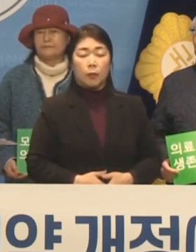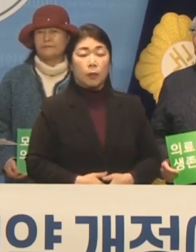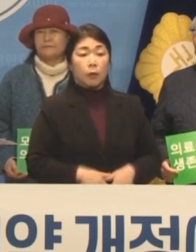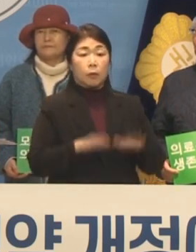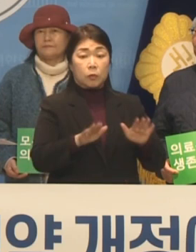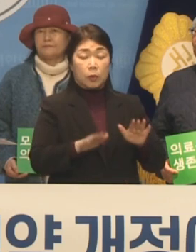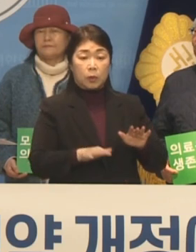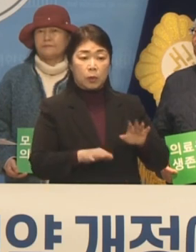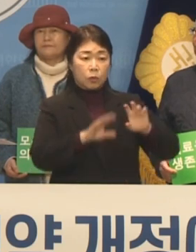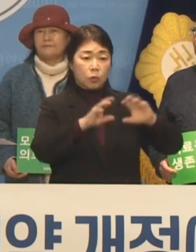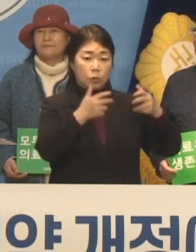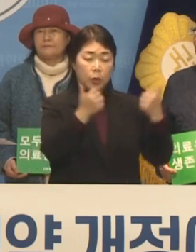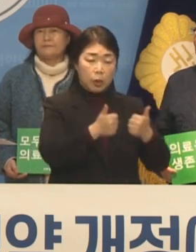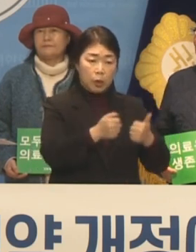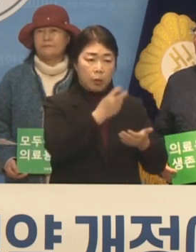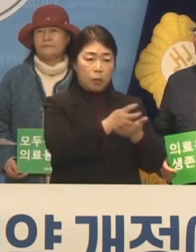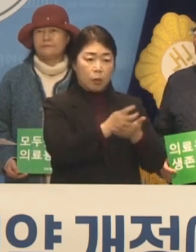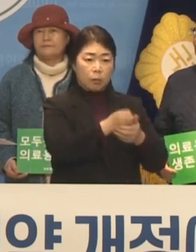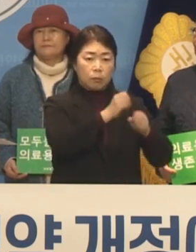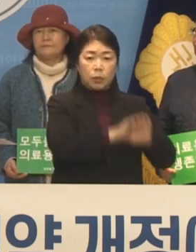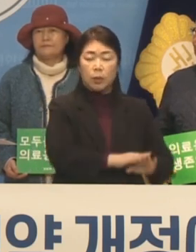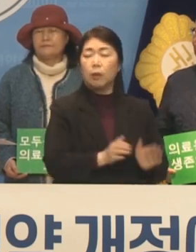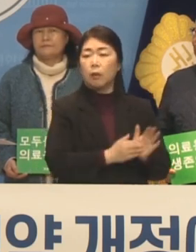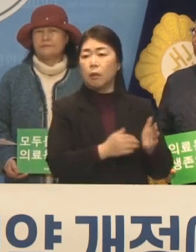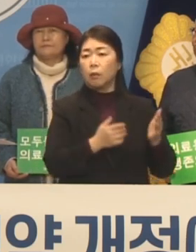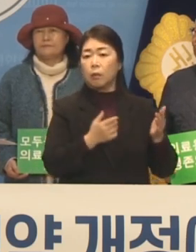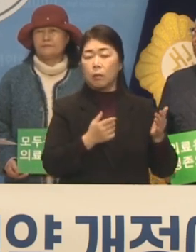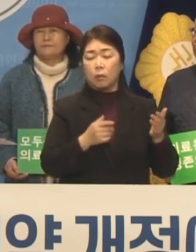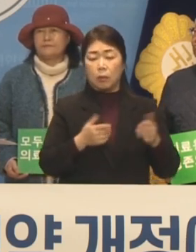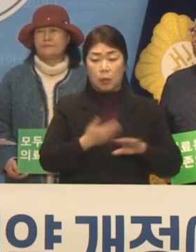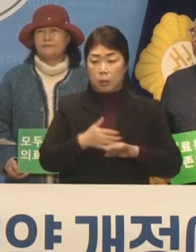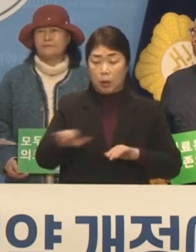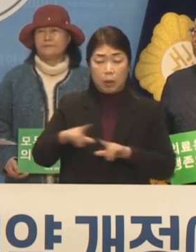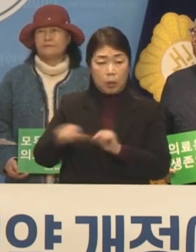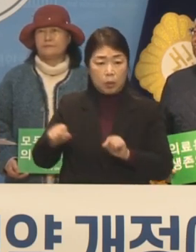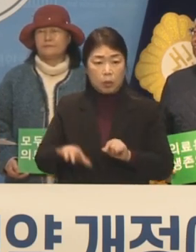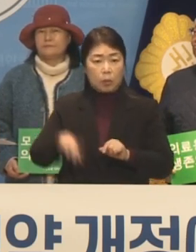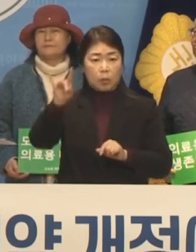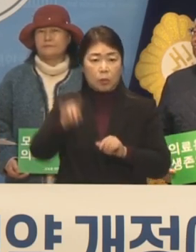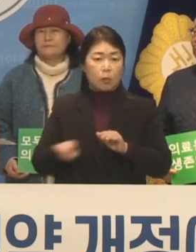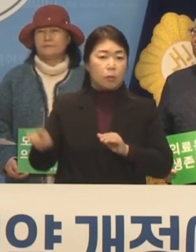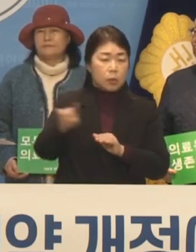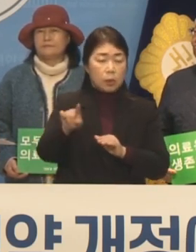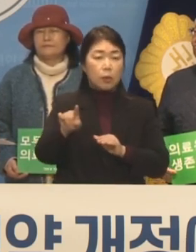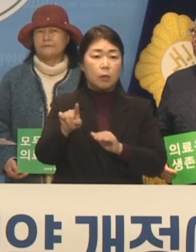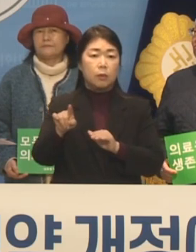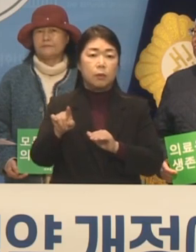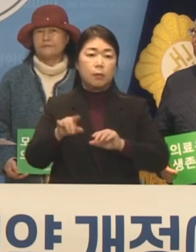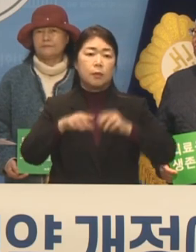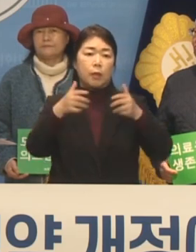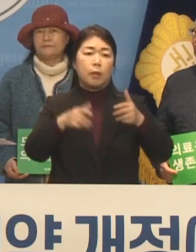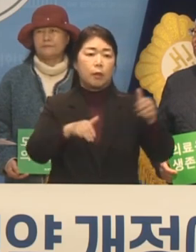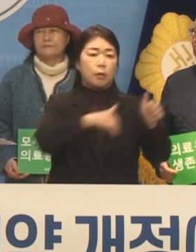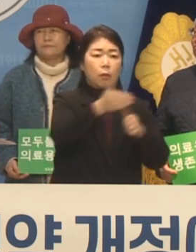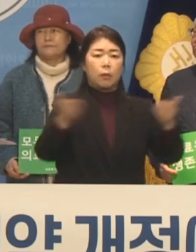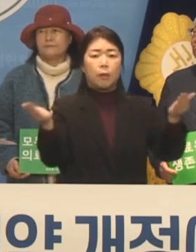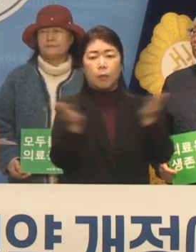비해서는 일본은 또다시 한번 우리 한국과 더 빠르게 이 세계